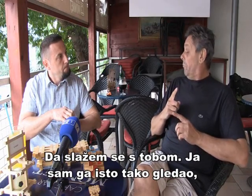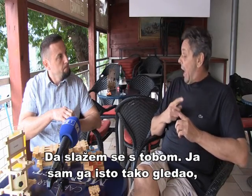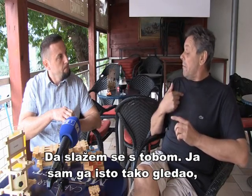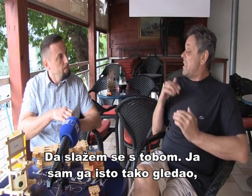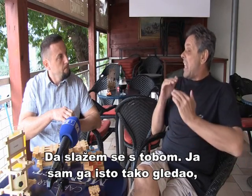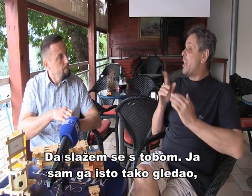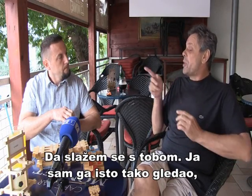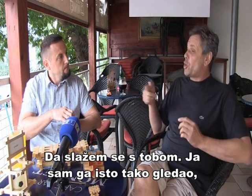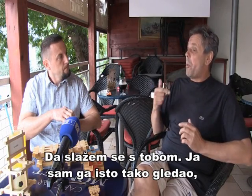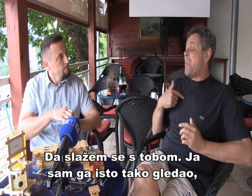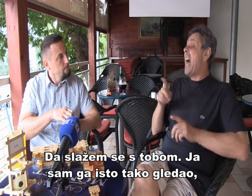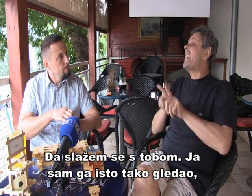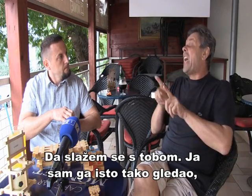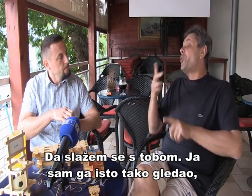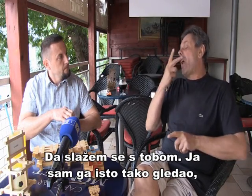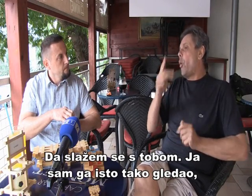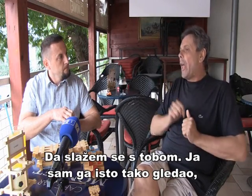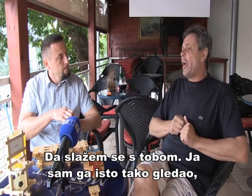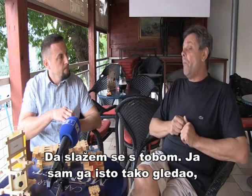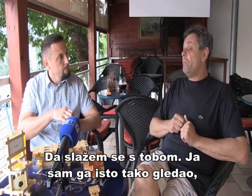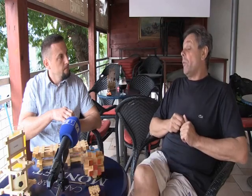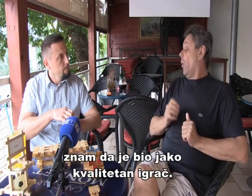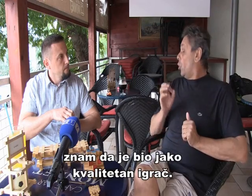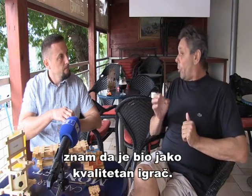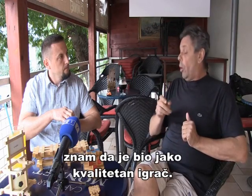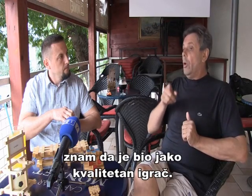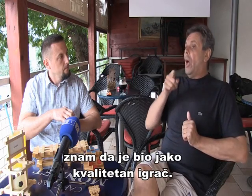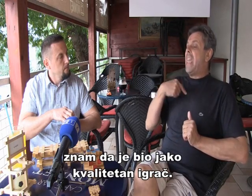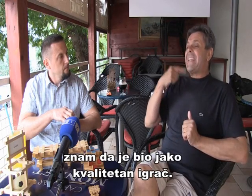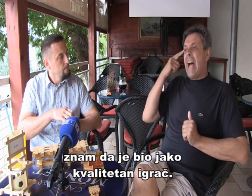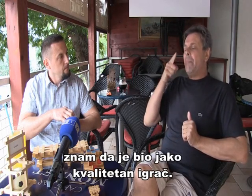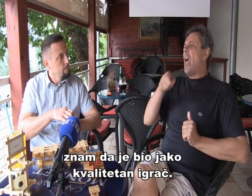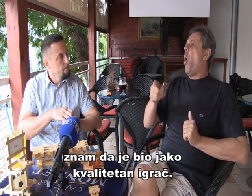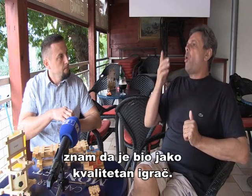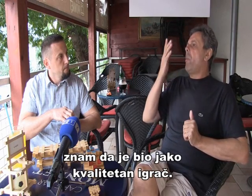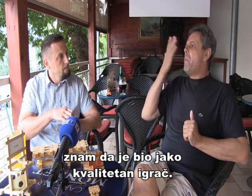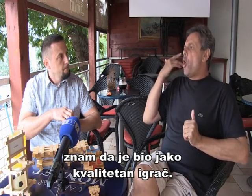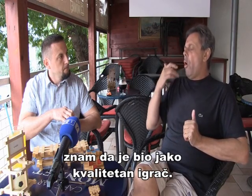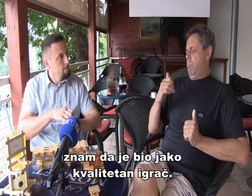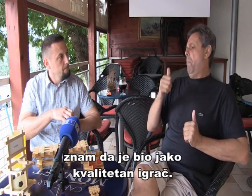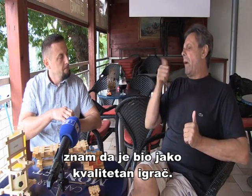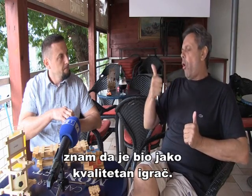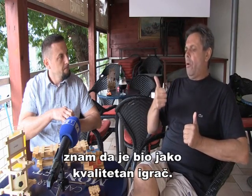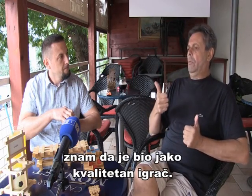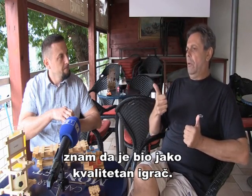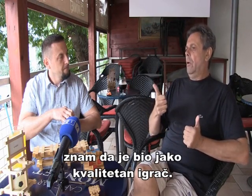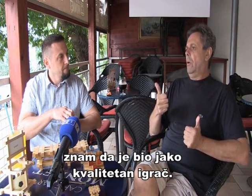Da, slažem se s tobom, ja sam ga isto tako gledao. Dobro, ja znam da je on bio prvo